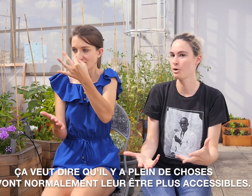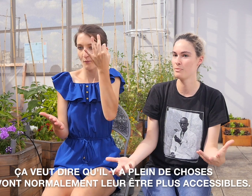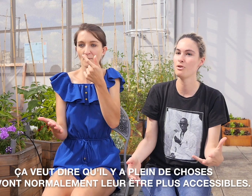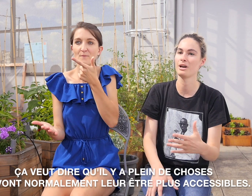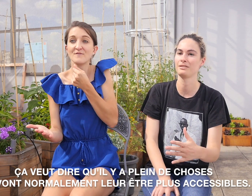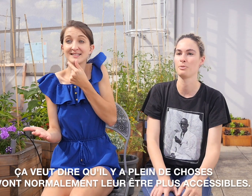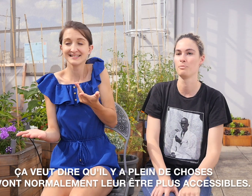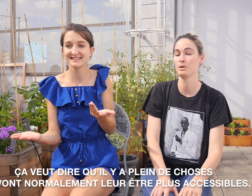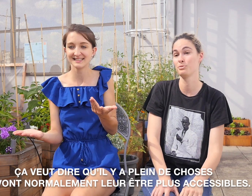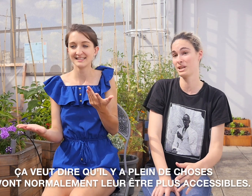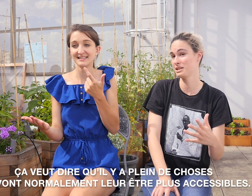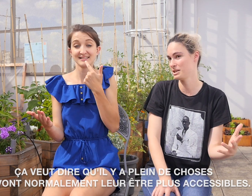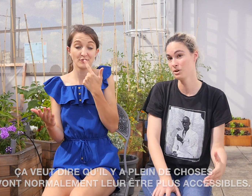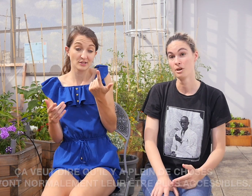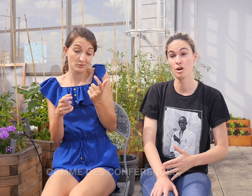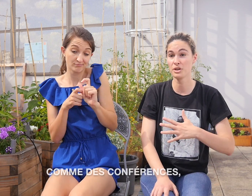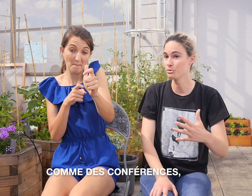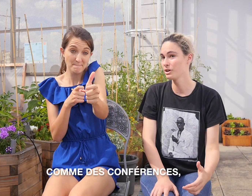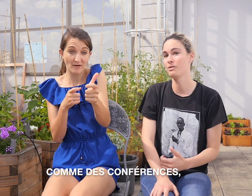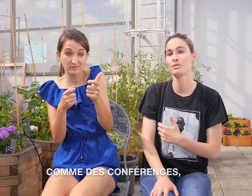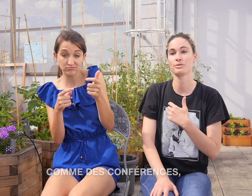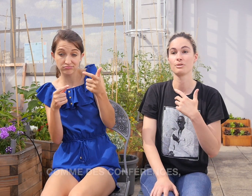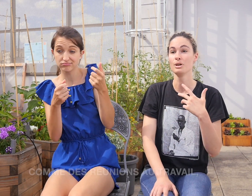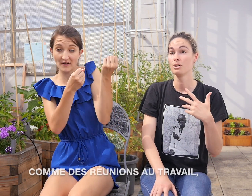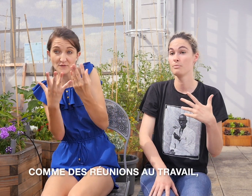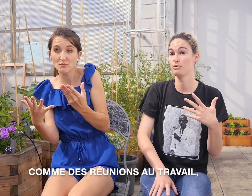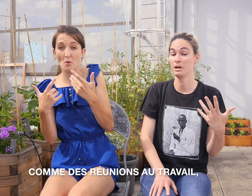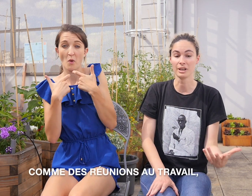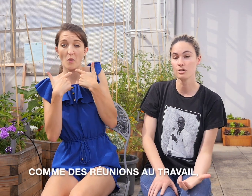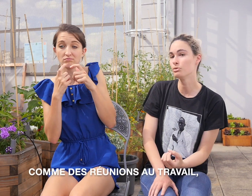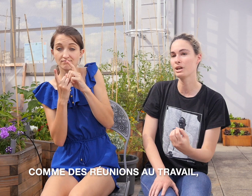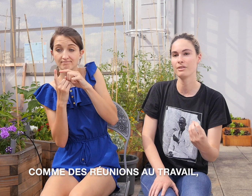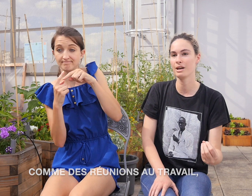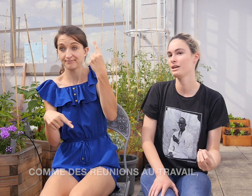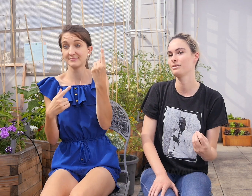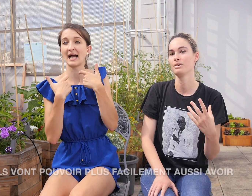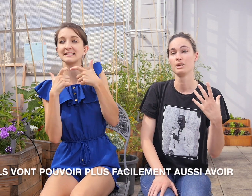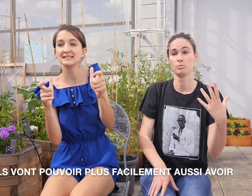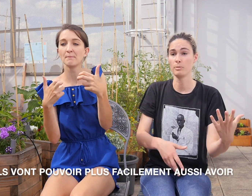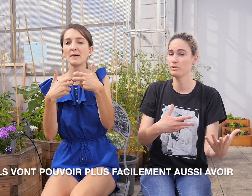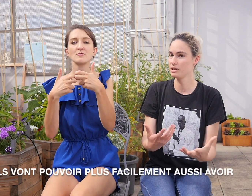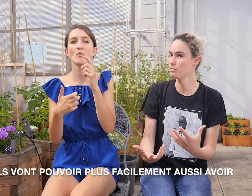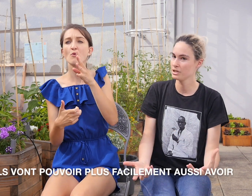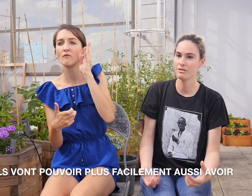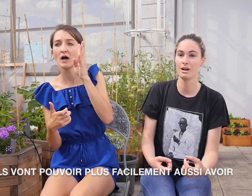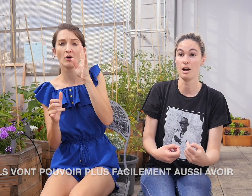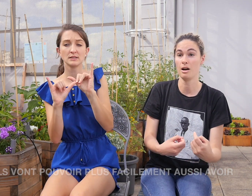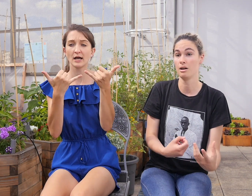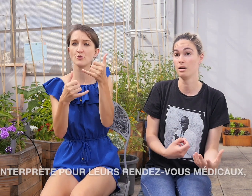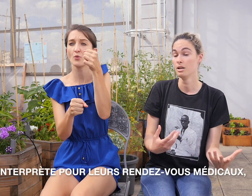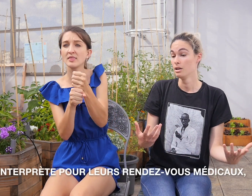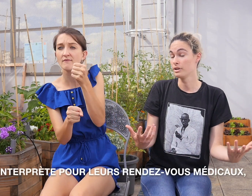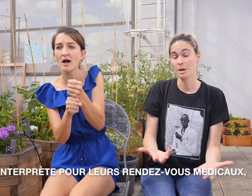choses qui vont normalement leur être bien plus accessibles, comme des conférences, comme des réunions au travail. Ils vont pouvoir plus facilement aussi